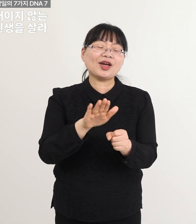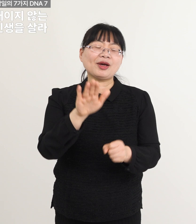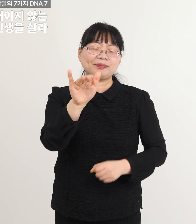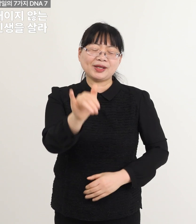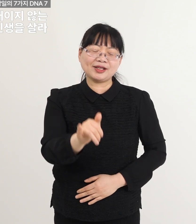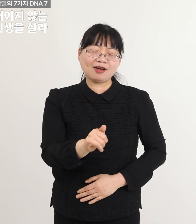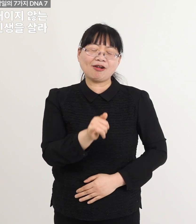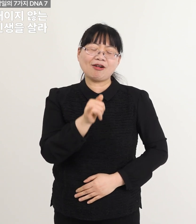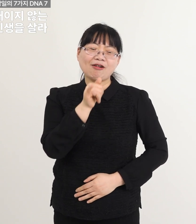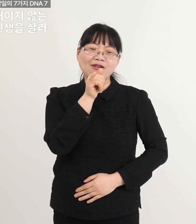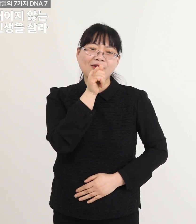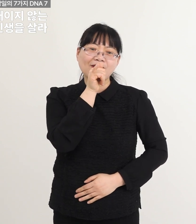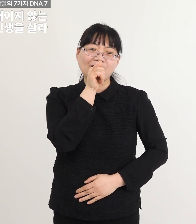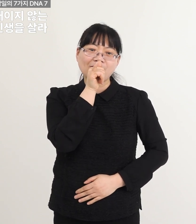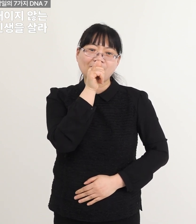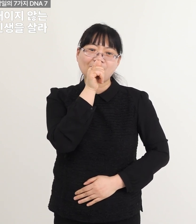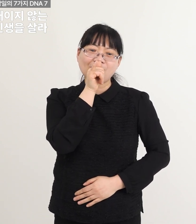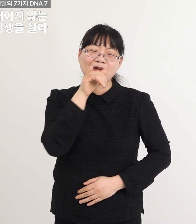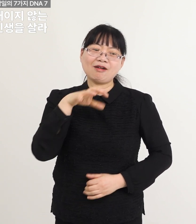사랑에 매여